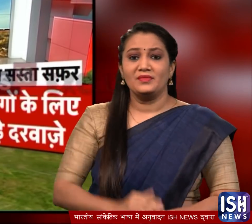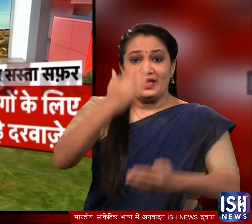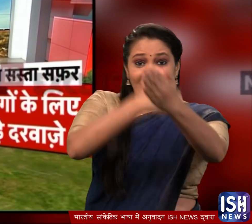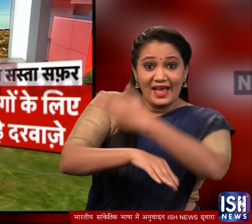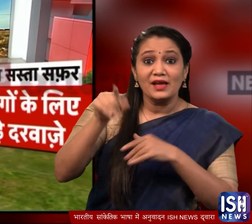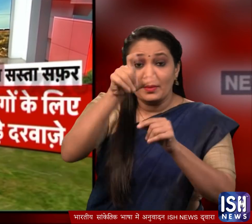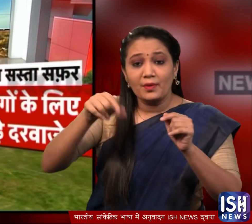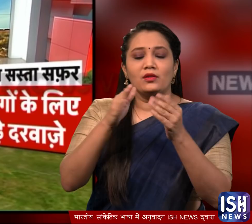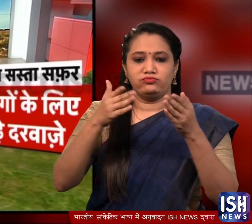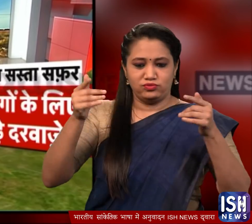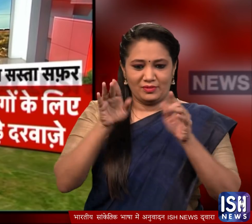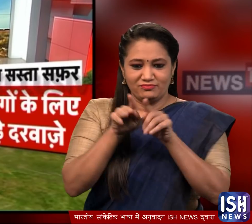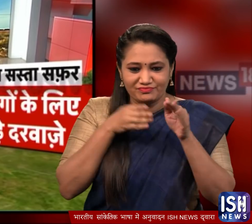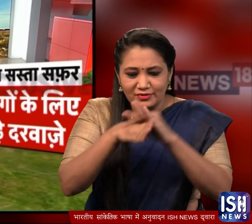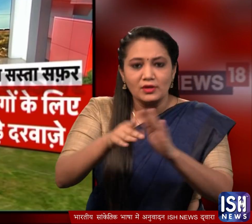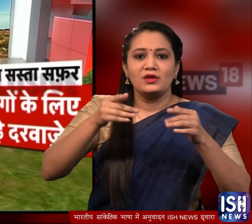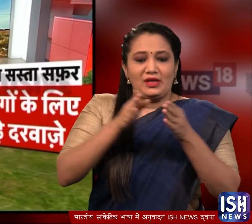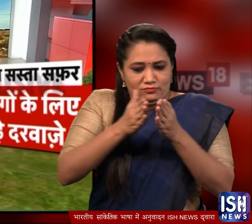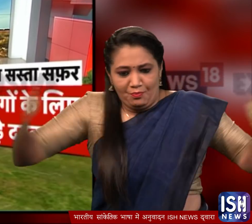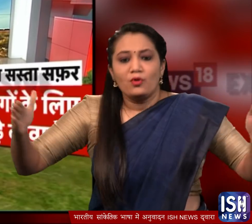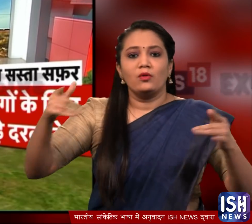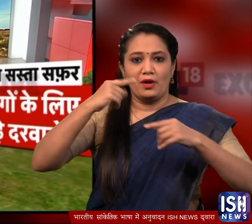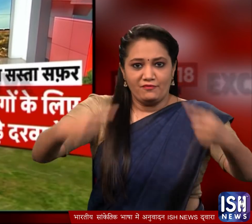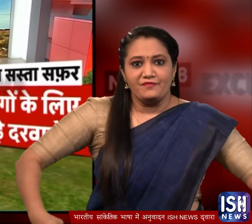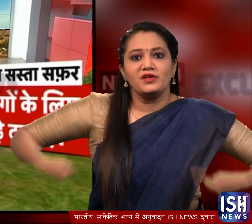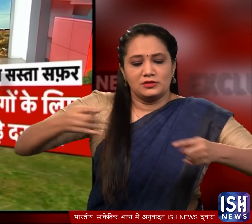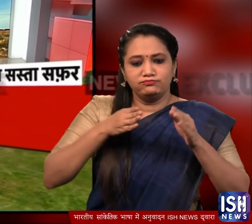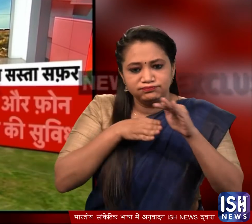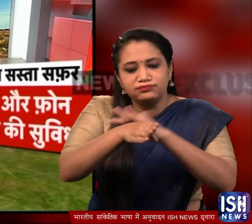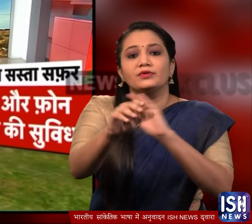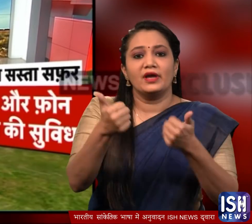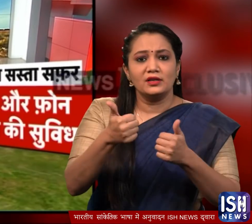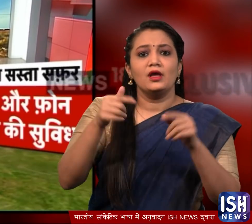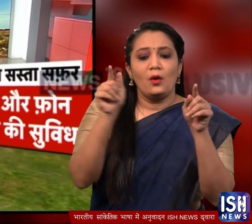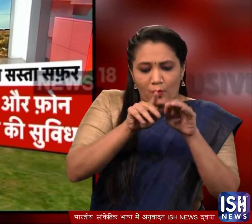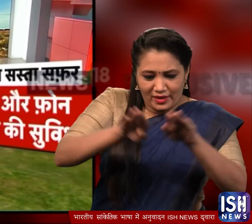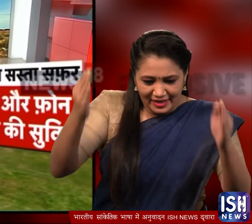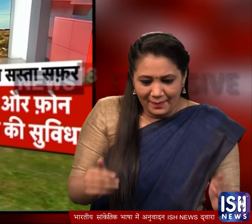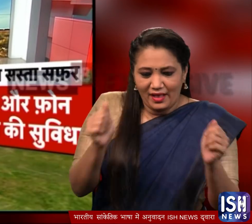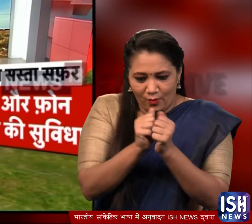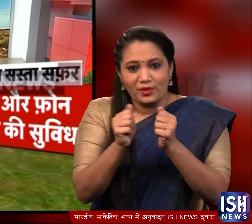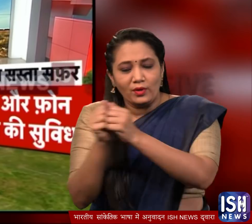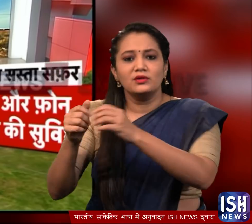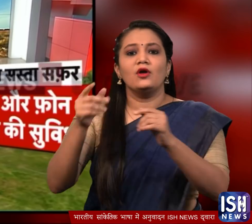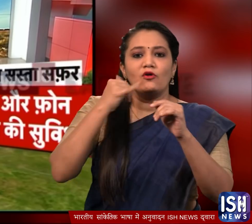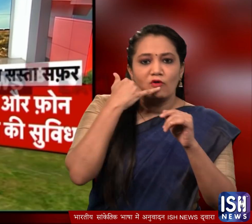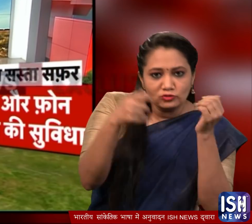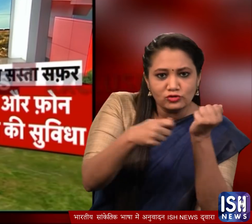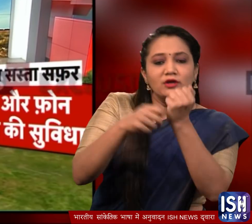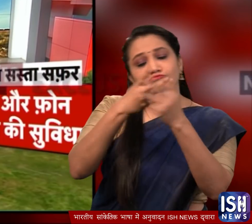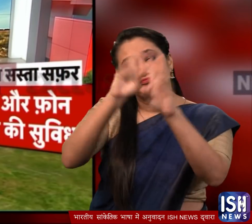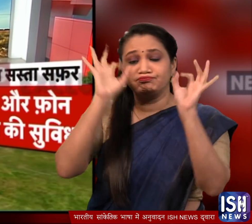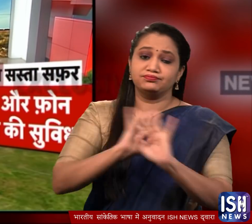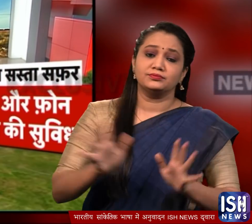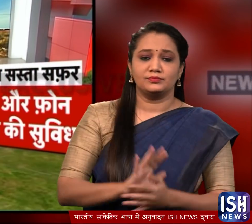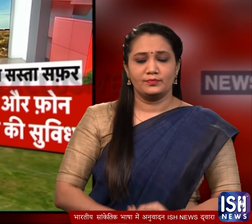लिए चौड़े दरवाजे रखे गए हैं ताकि व्हील चेयर को अंदर तक लाया जा सके। यही नहीं, हर सीट के साथ खाने पीने की टेबल और फोन चार्जिंग का इंतजाम भी